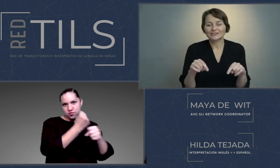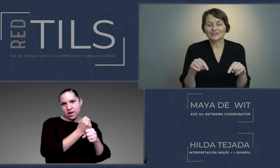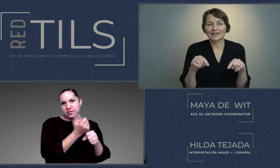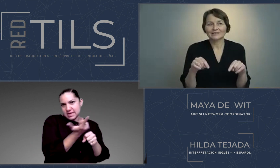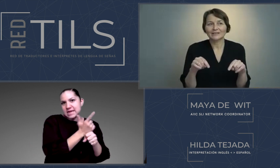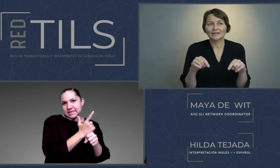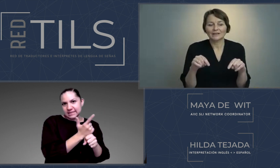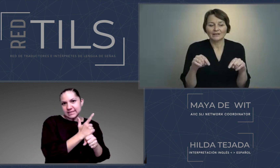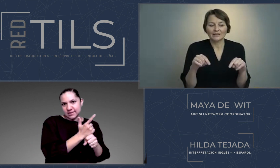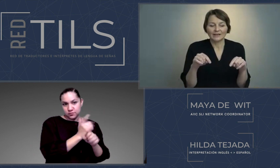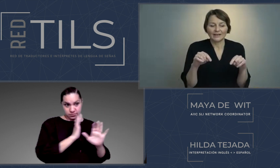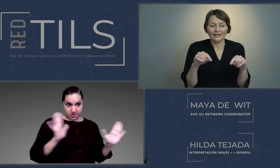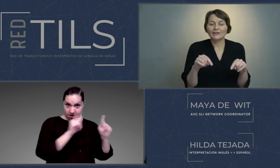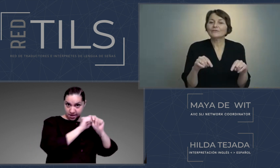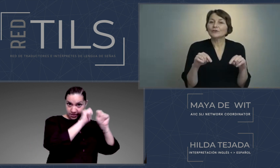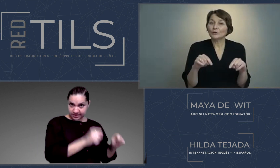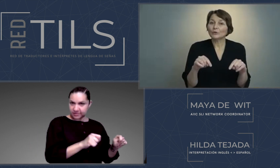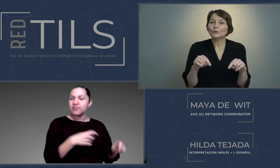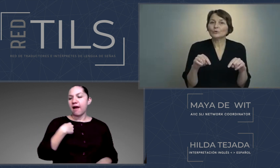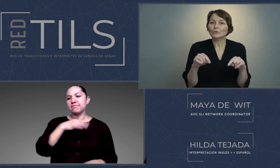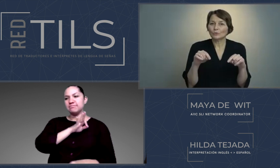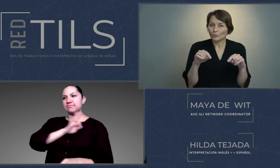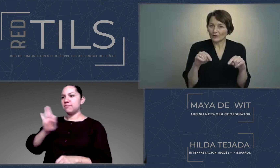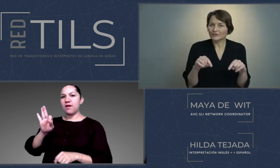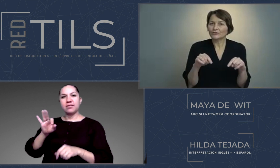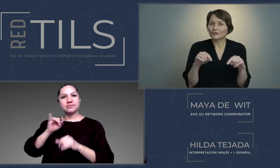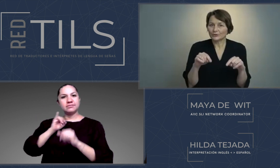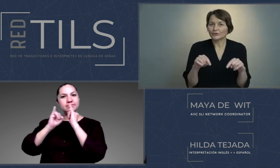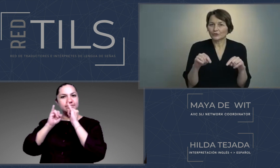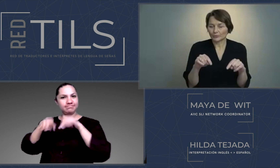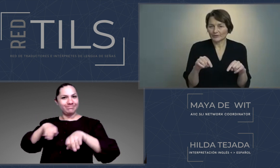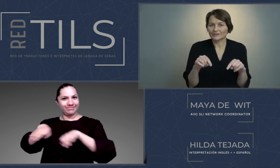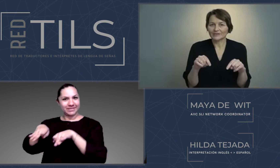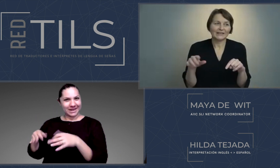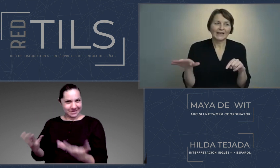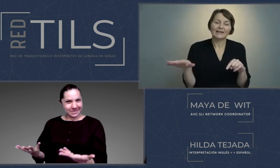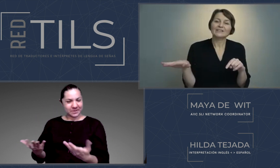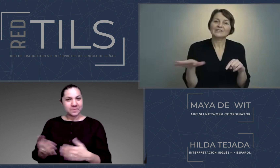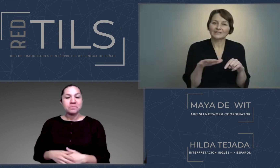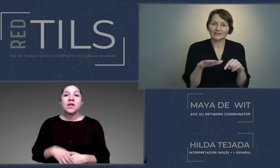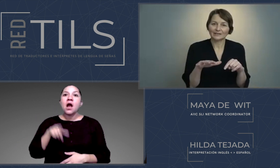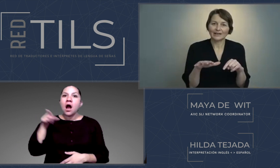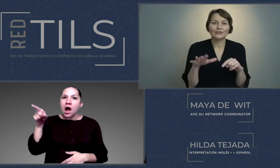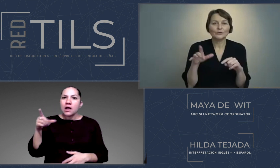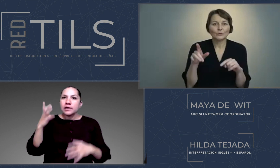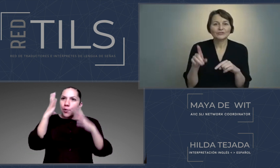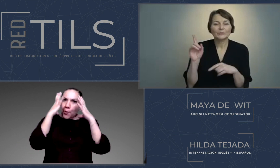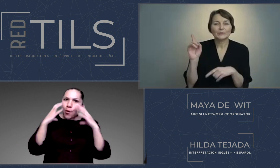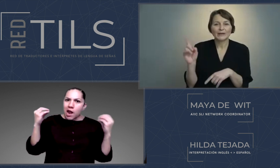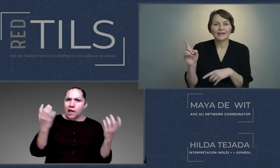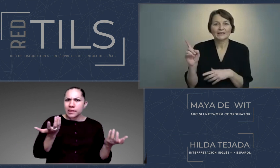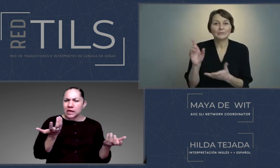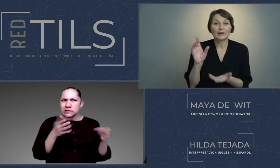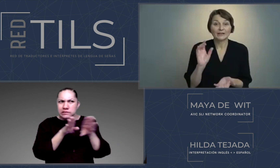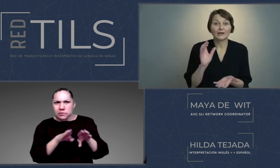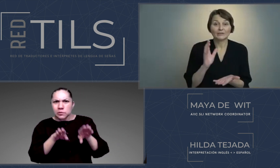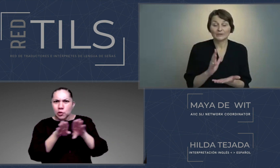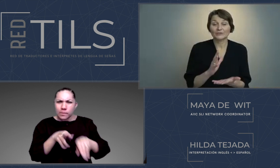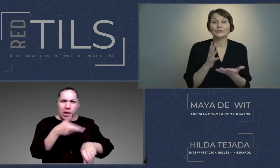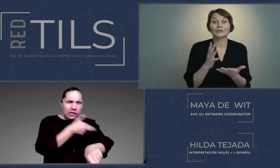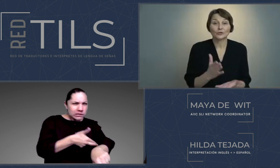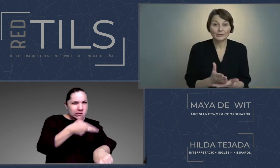una de las cosas que sirvió mucho en Holanda como factor de convencimiento es que si quieres interpretar